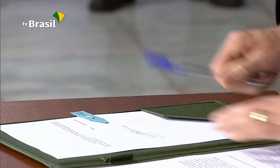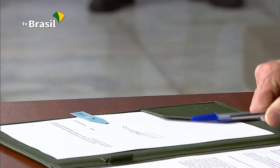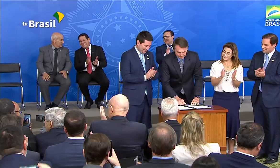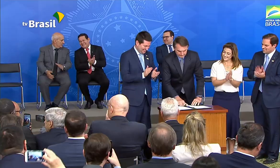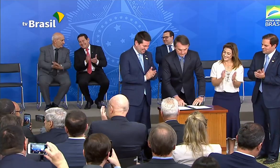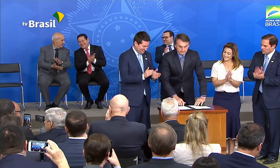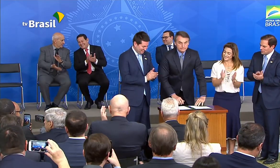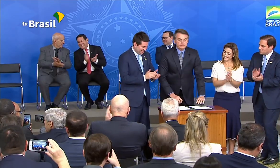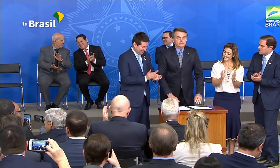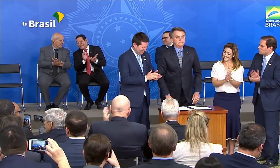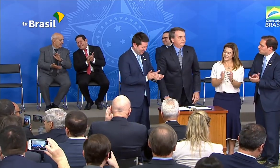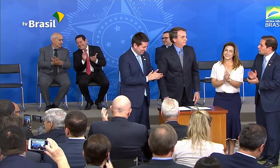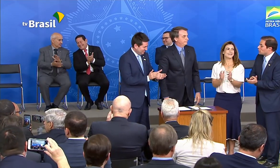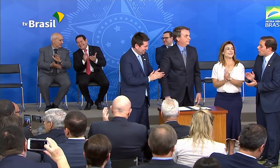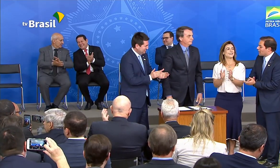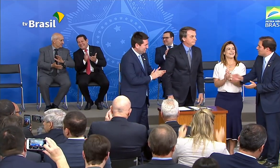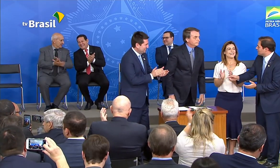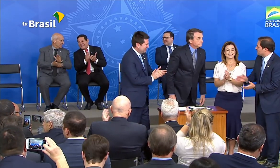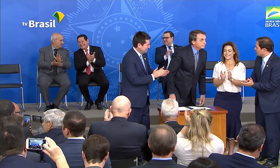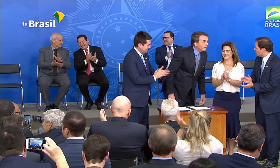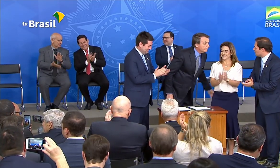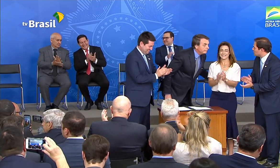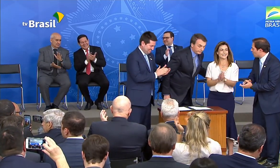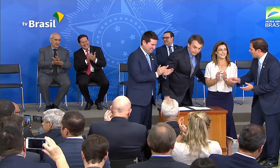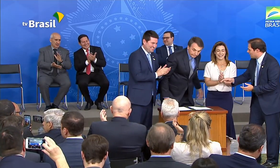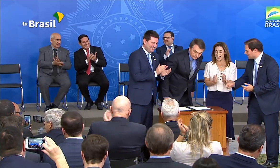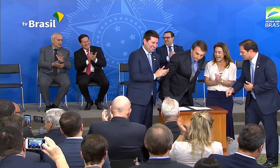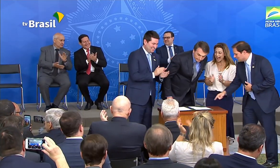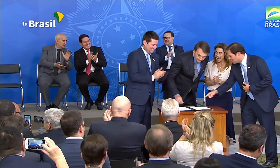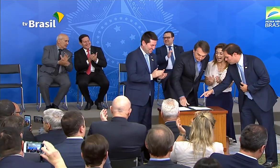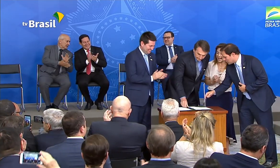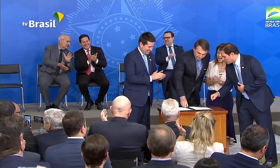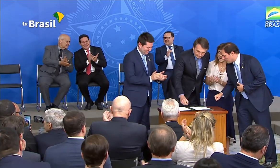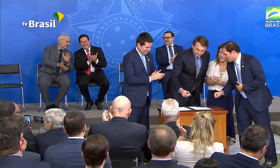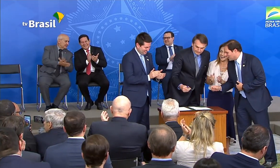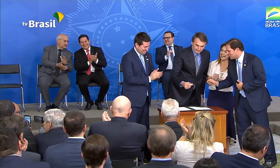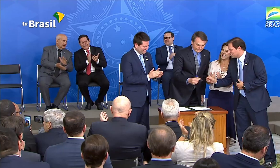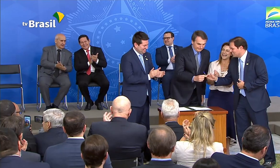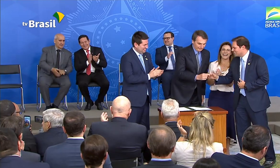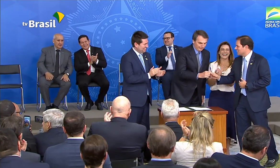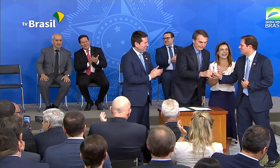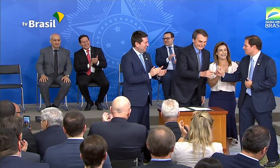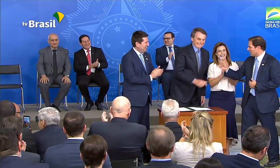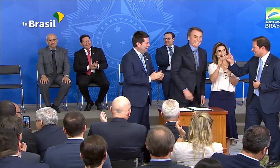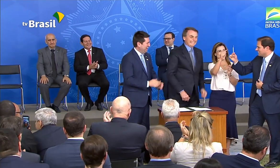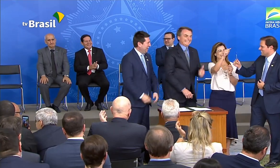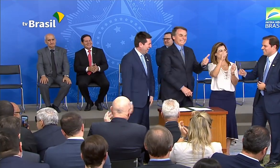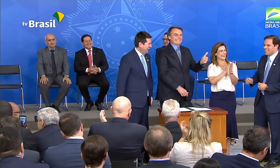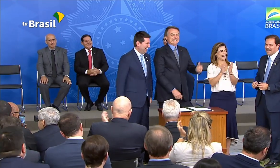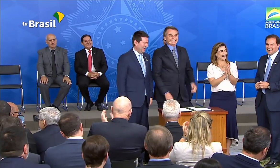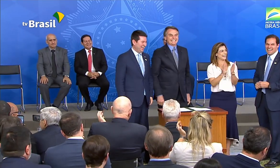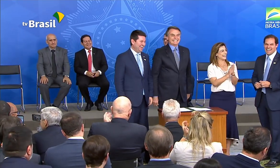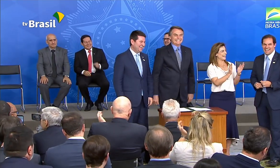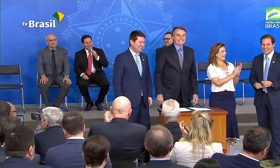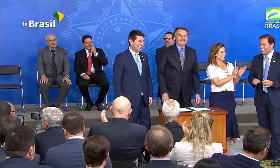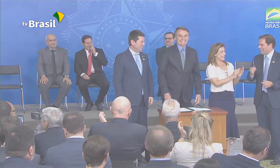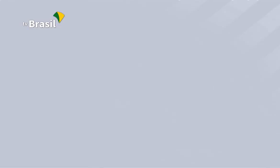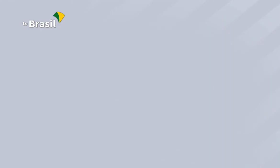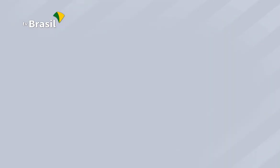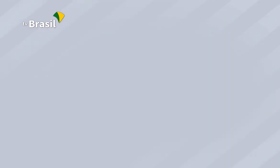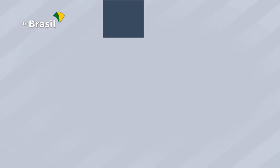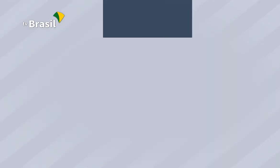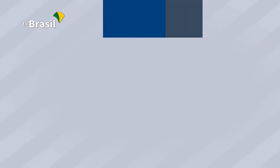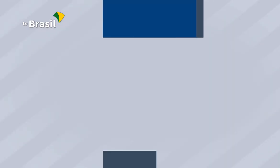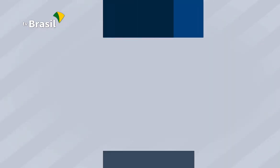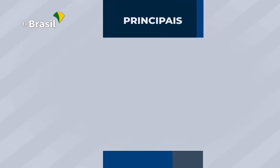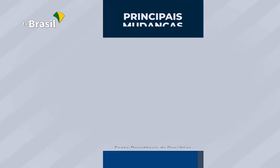negócio é o que prevê a lei sancionada nesta sexta-feira pelo presidente Jair Bolsonaro. Entre as medidas da nova lei está